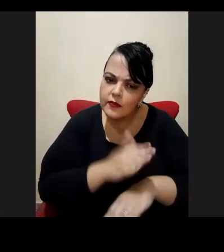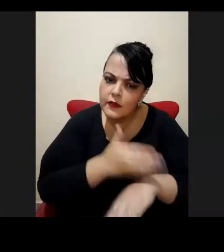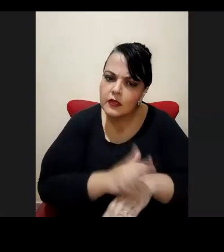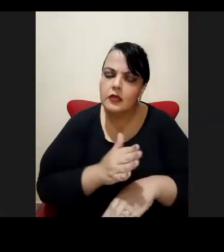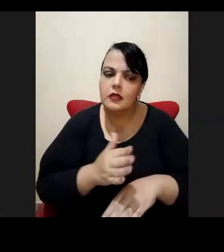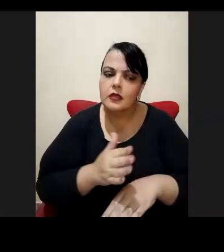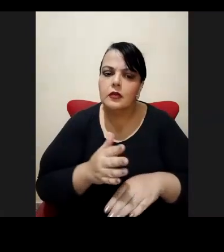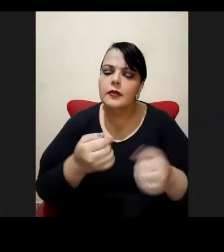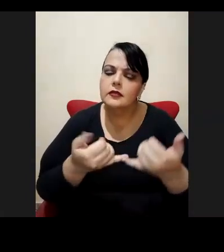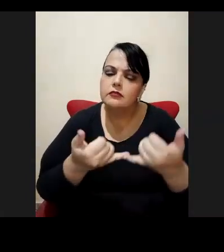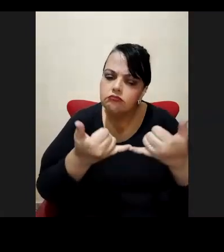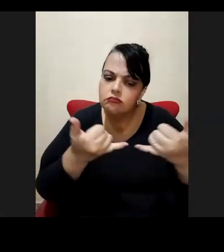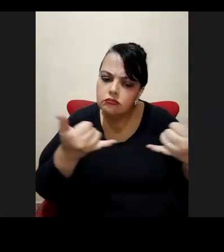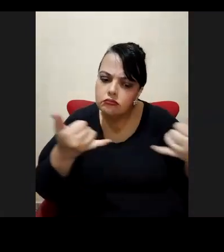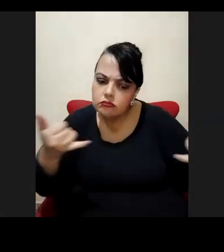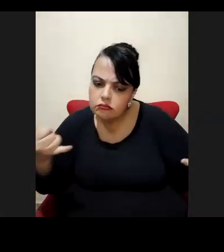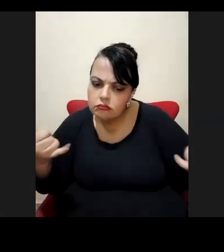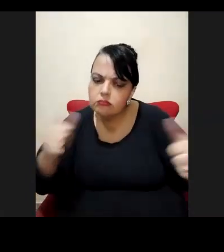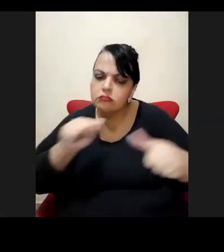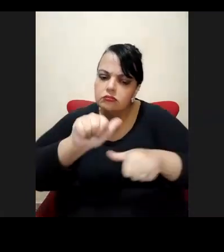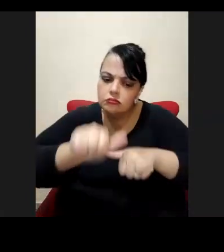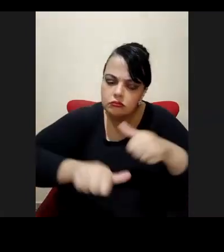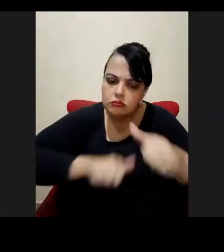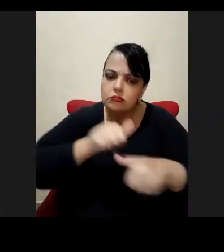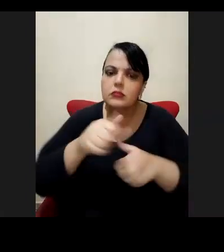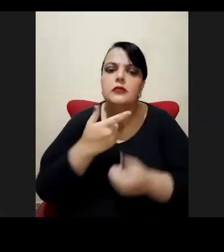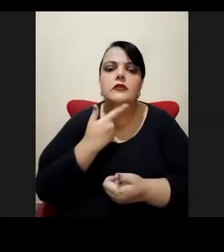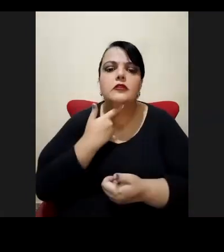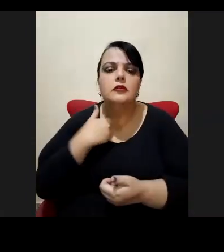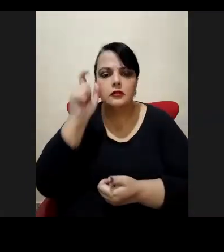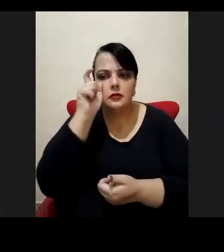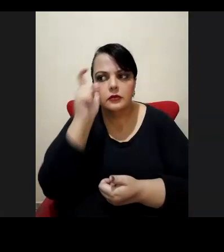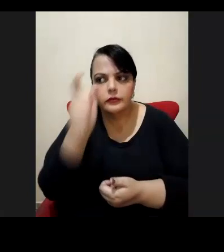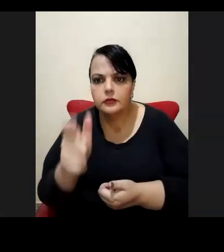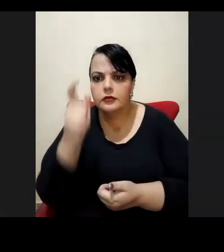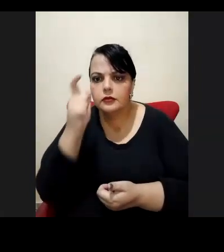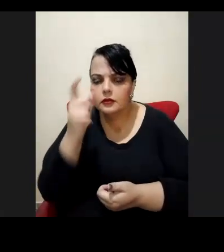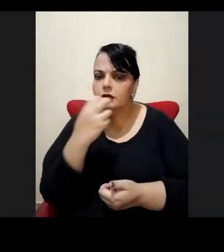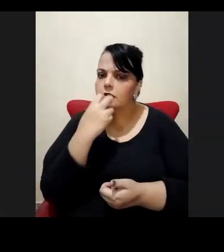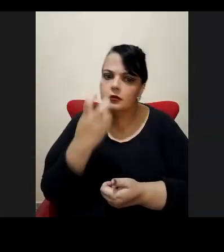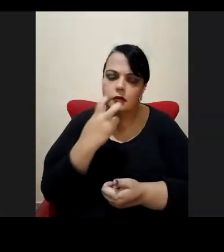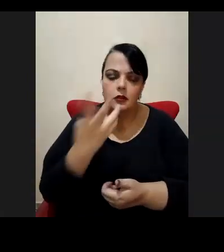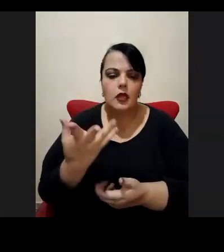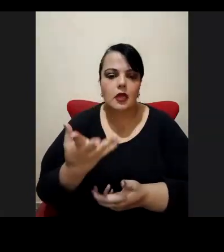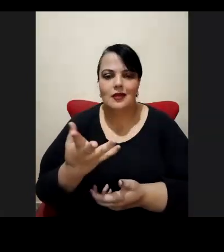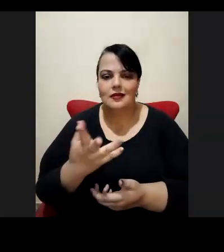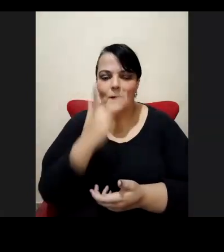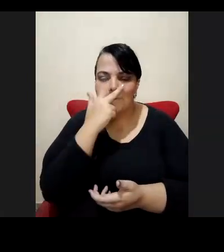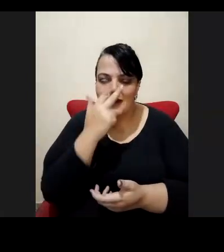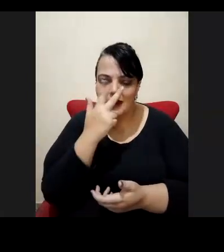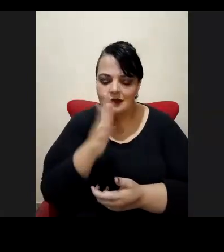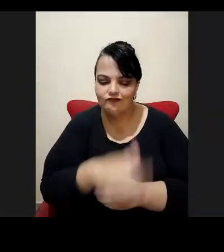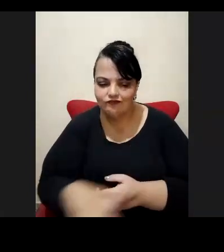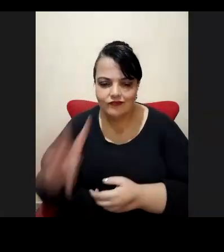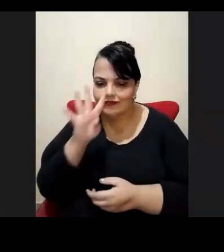ruptura, né, desse desejo extremado, né, de ser atendido, ela vai continuar sendo